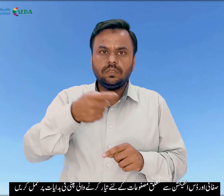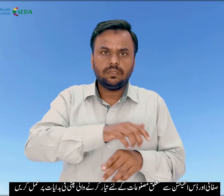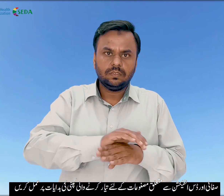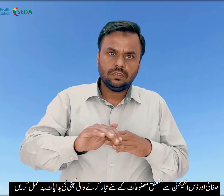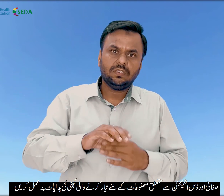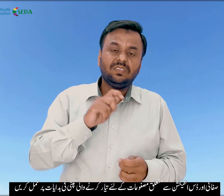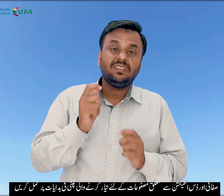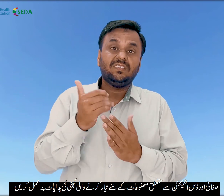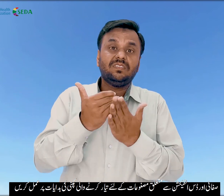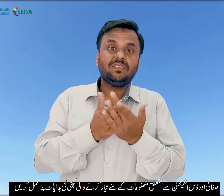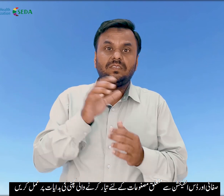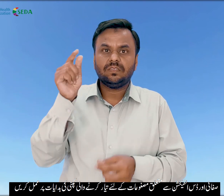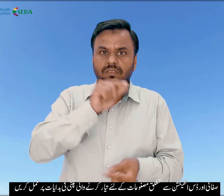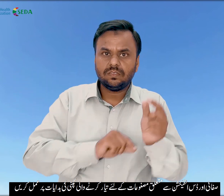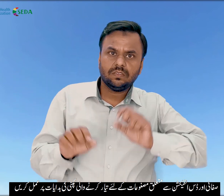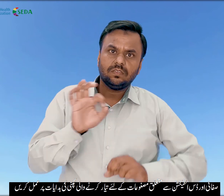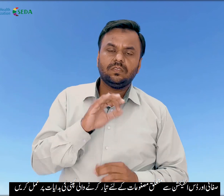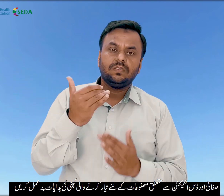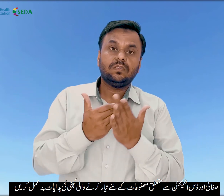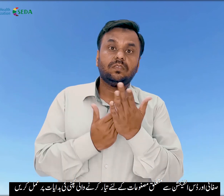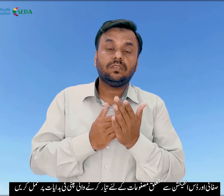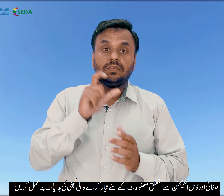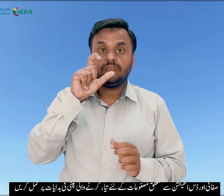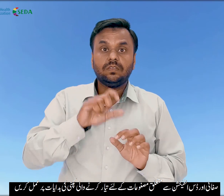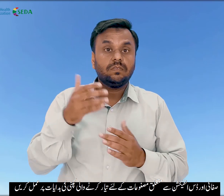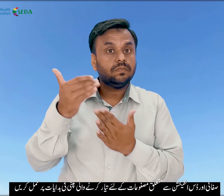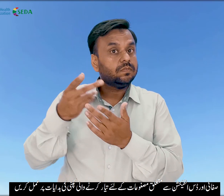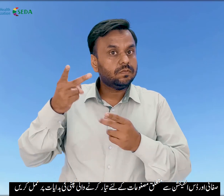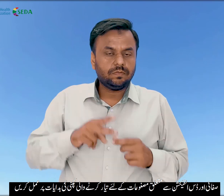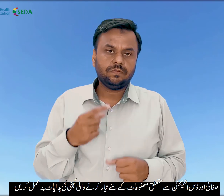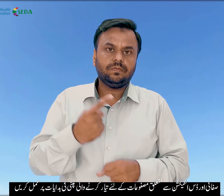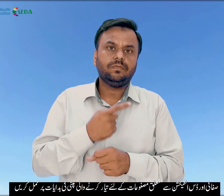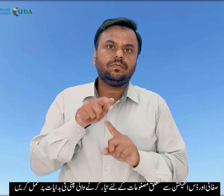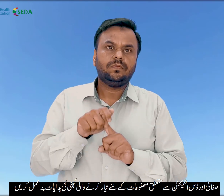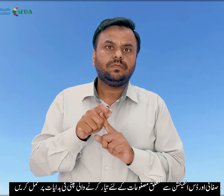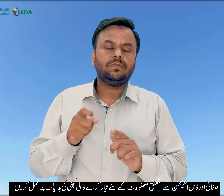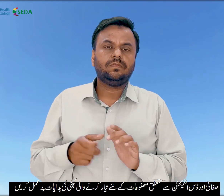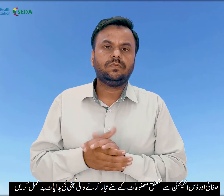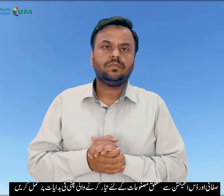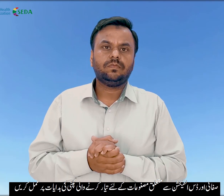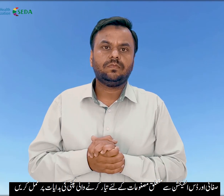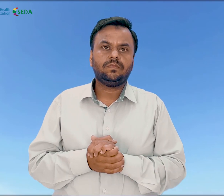کے لیے تیار کرنے والی کمپنی کی ہدایات پر عمل کریں۔